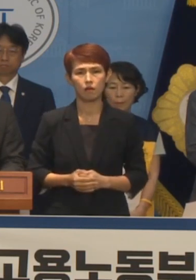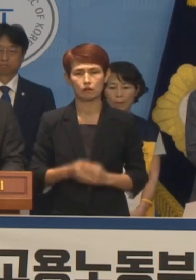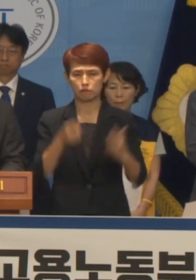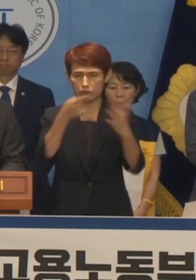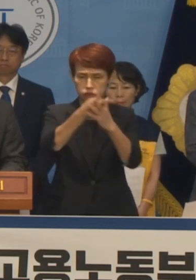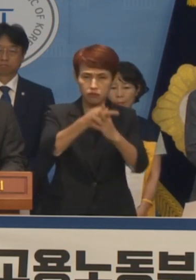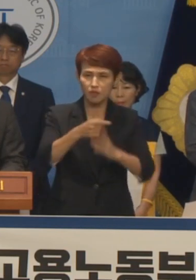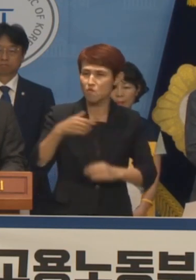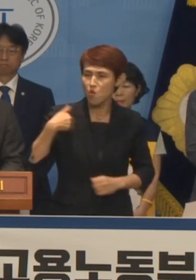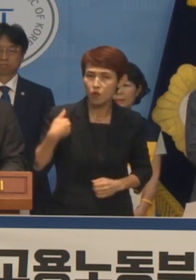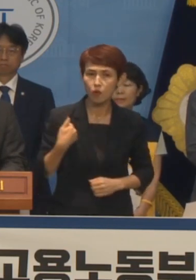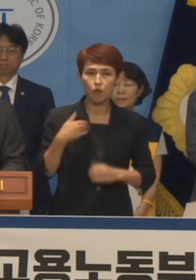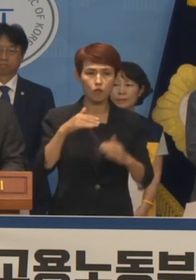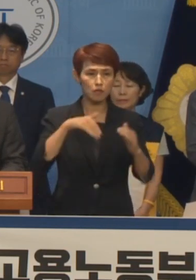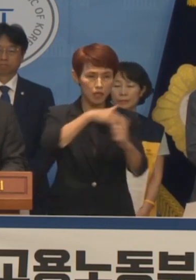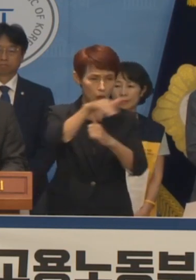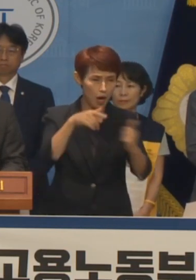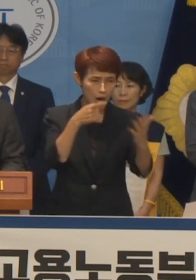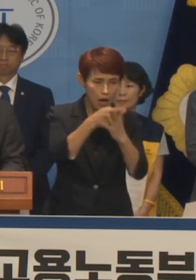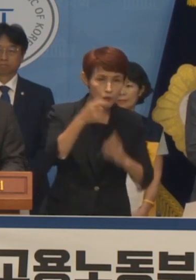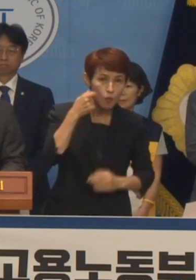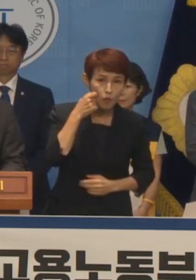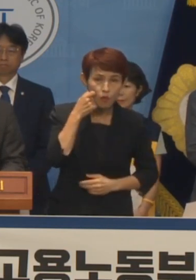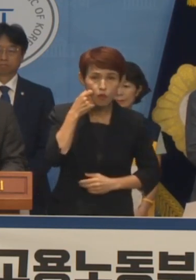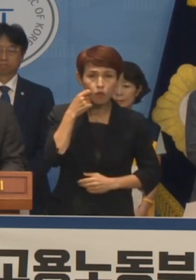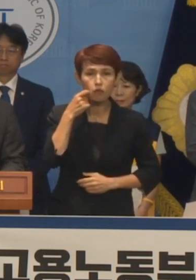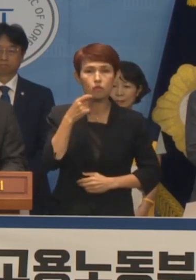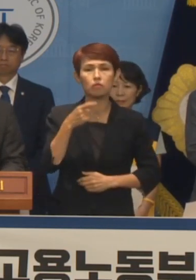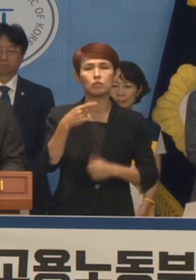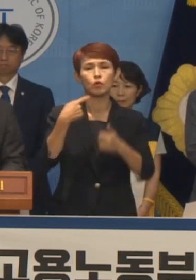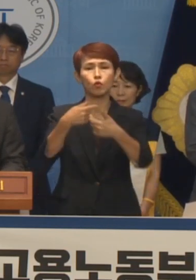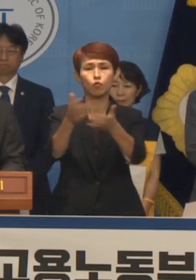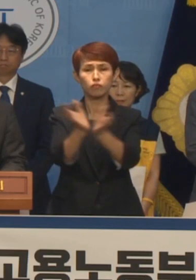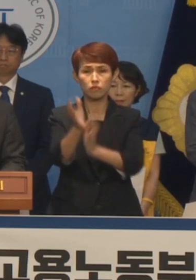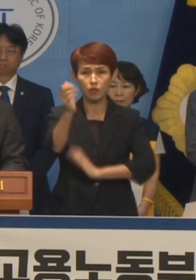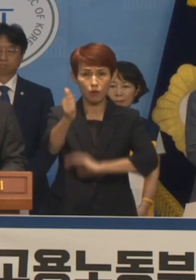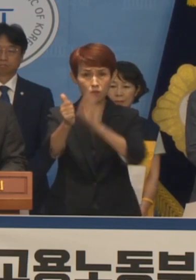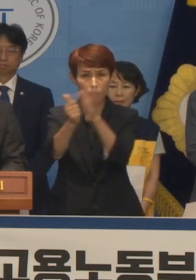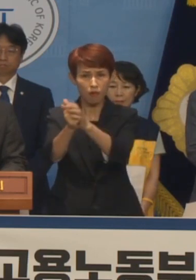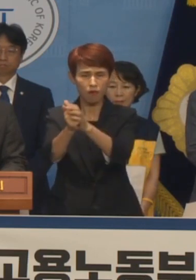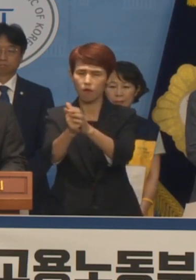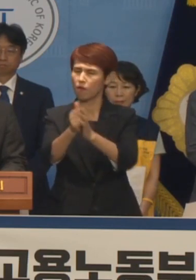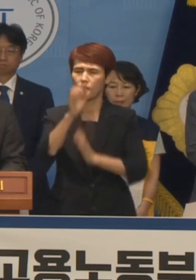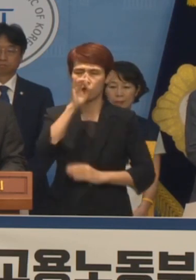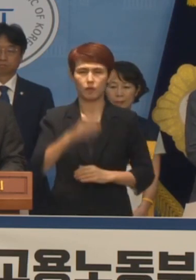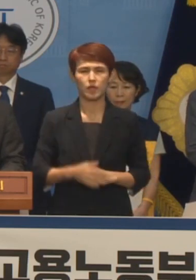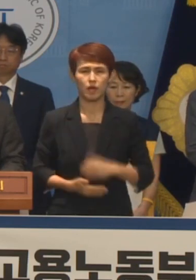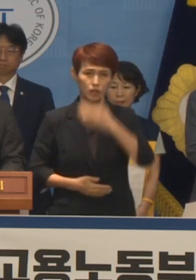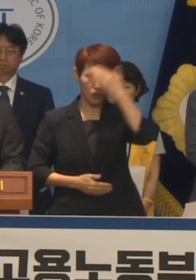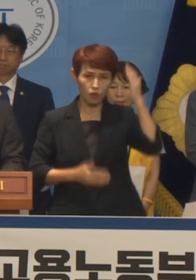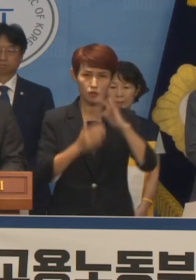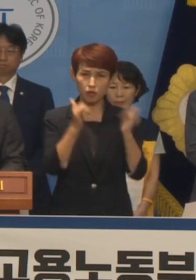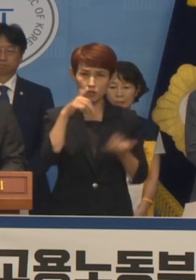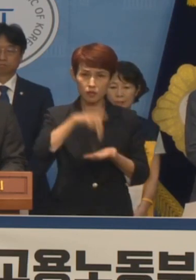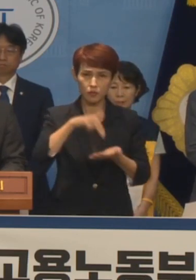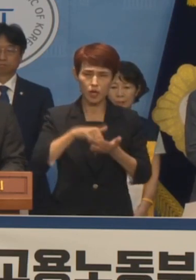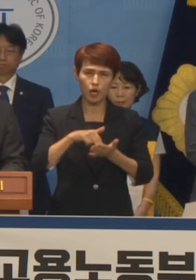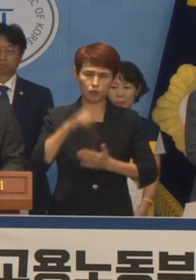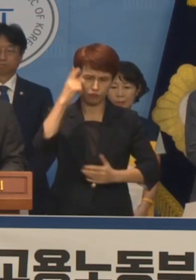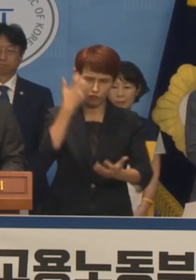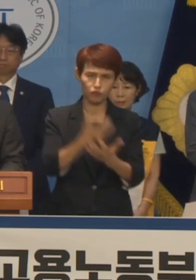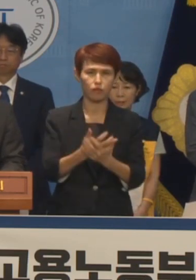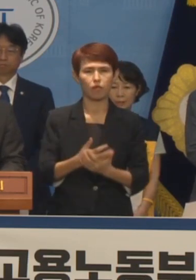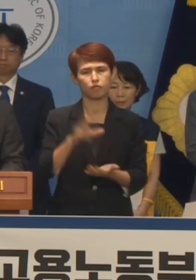없고 현장성 없는 장관은 대한민국의 고난입니다. 청년에게 재앙입니다. 김문수